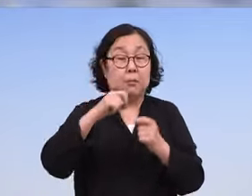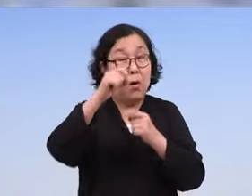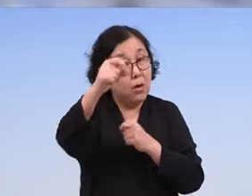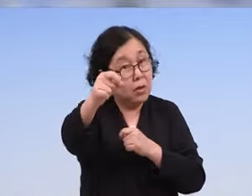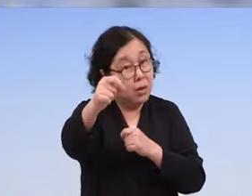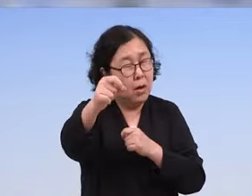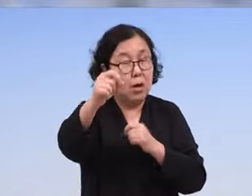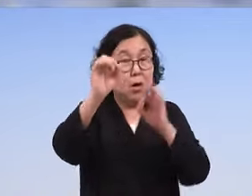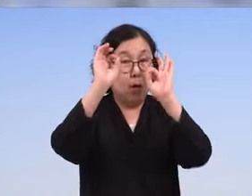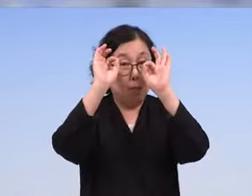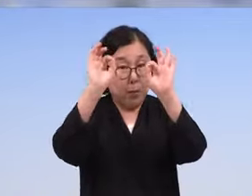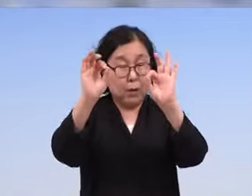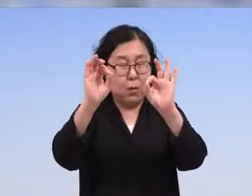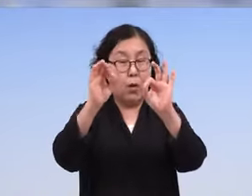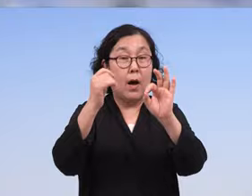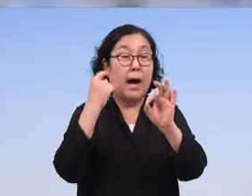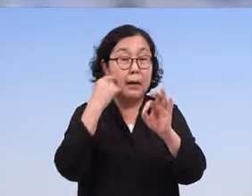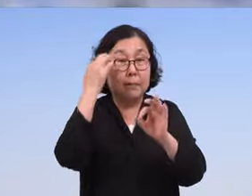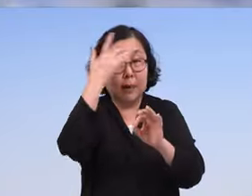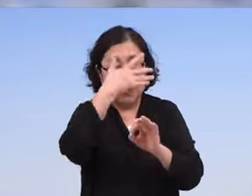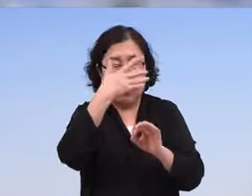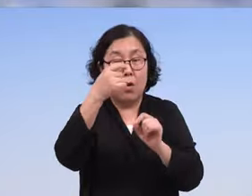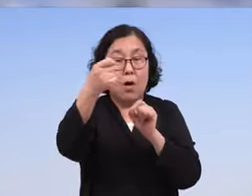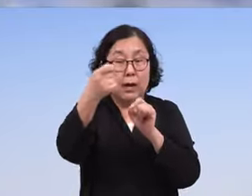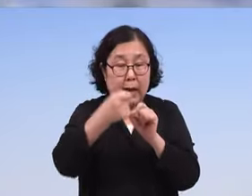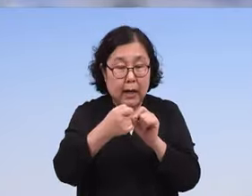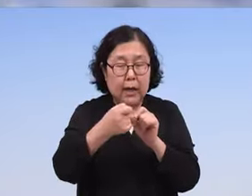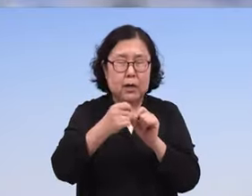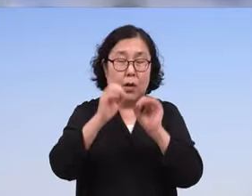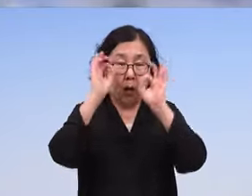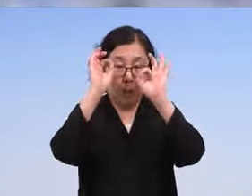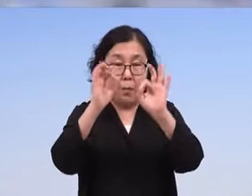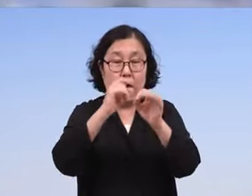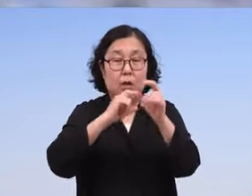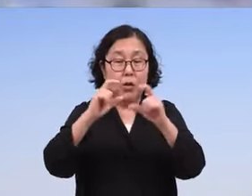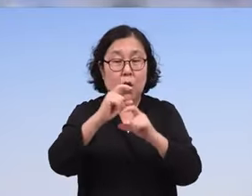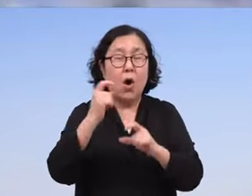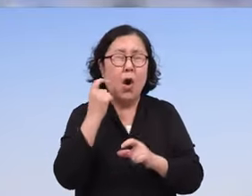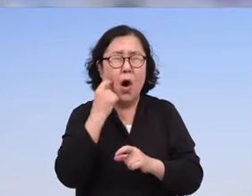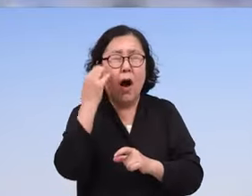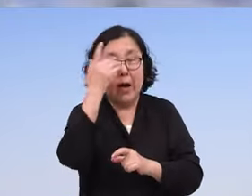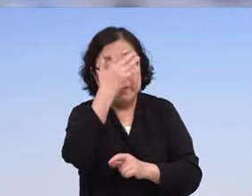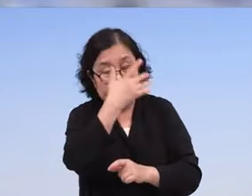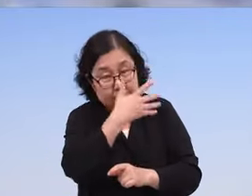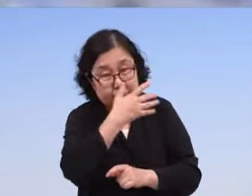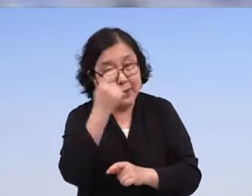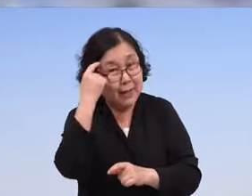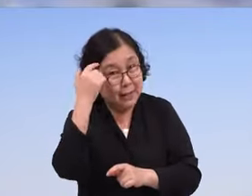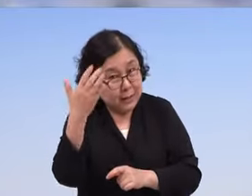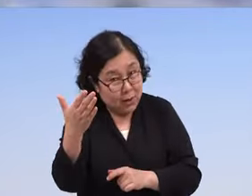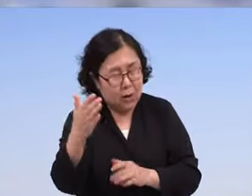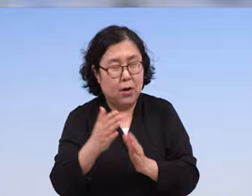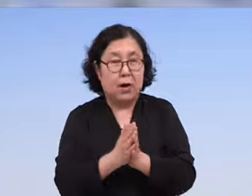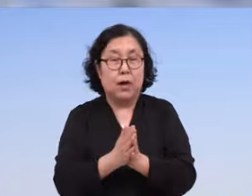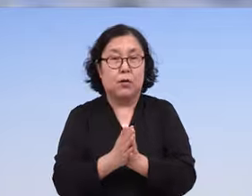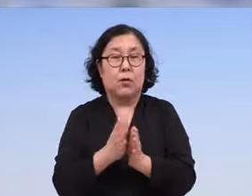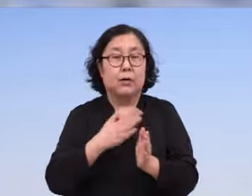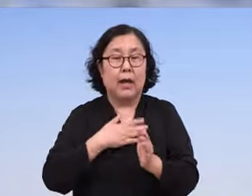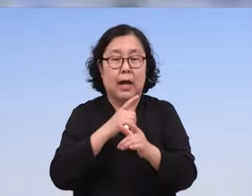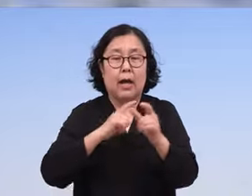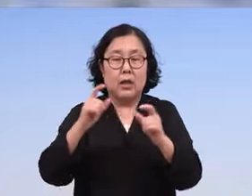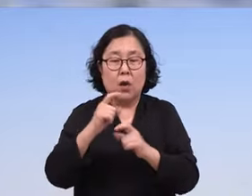목사님은 멀리서 봐도 이렇게 아름다운데 가까이서 보면 얼마나 아름다울까요? 그렇게 말씀해 주셨더라면 내가